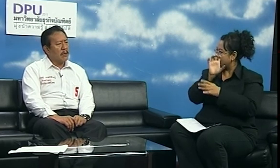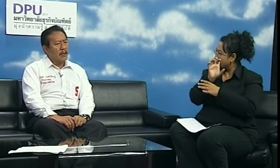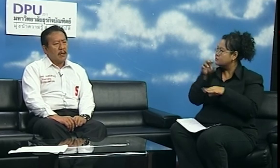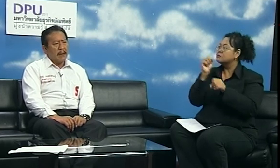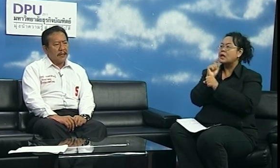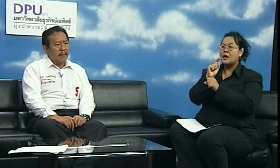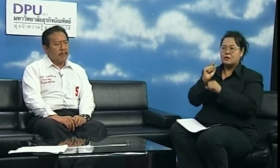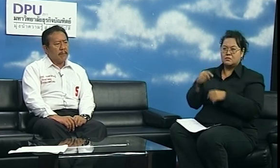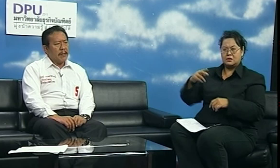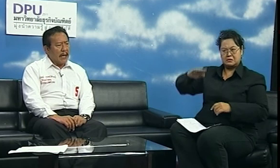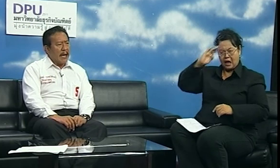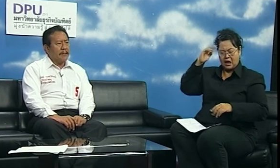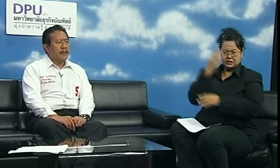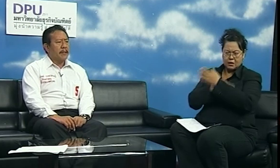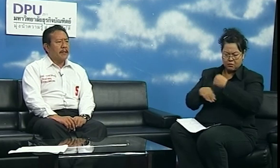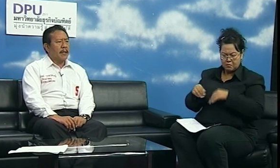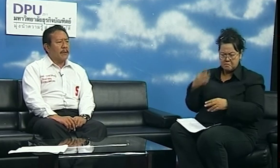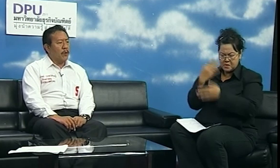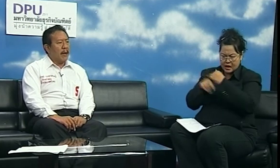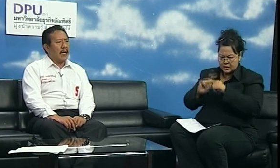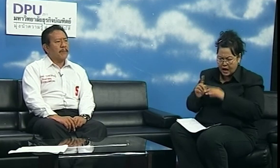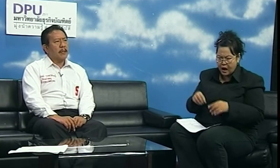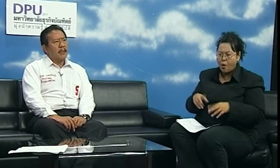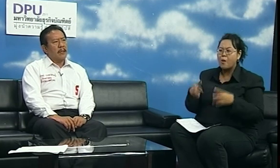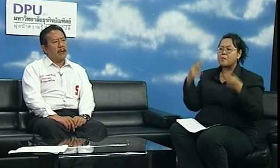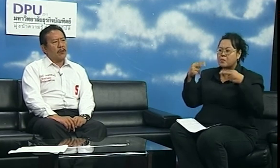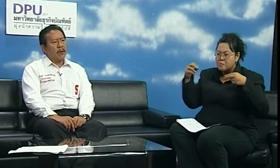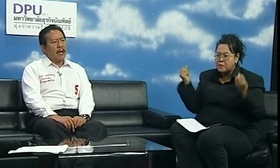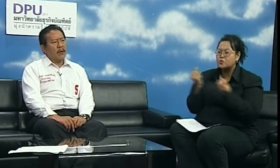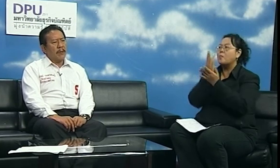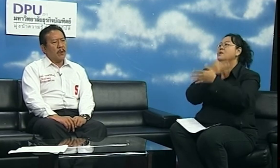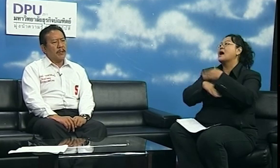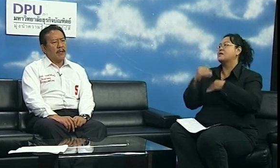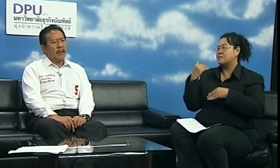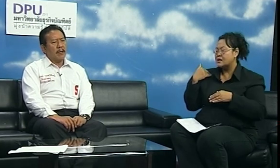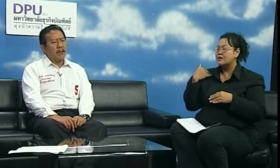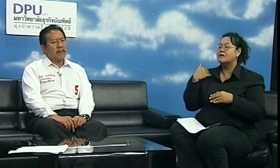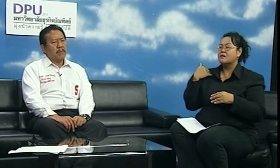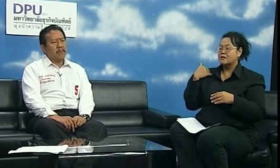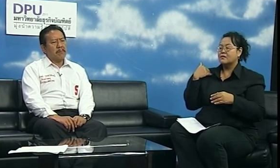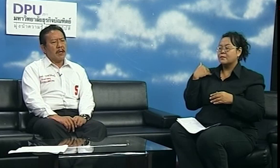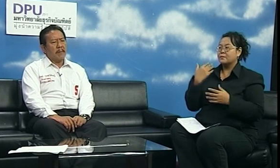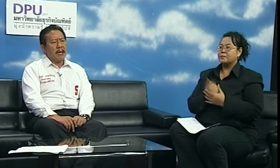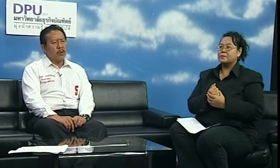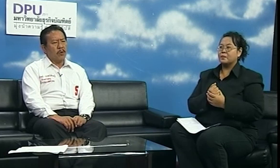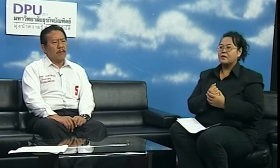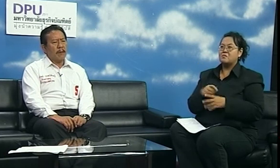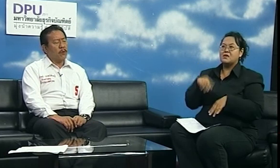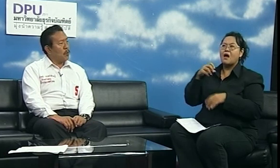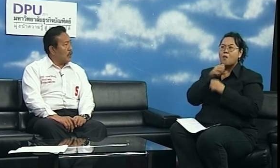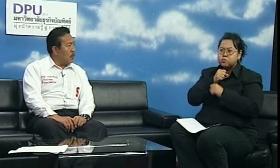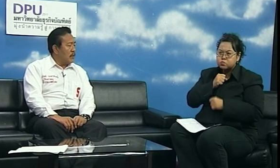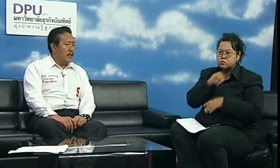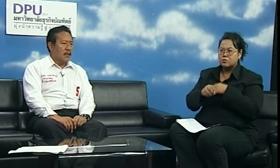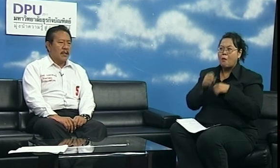ที่เขาบาทเจ็ิการ จำนวนมากแล้วก็ต่มาก็มีคนที่มีอายุ เป